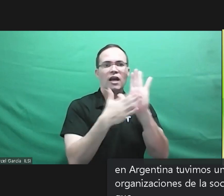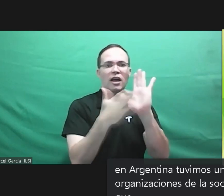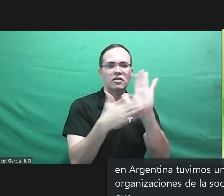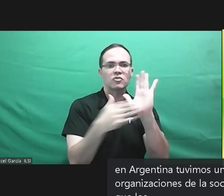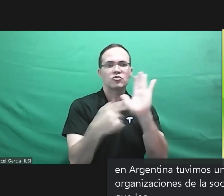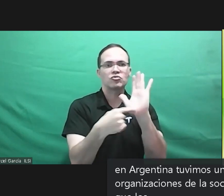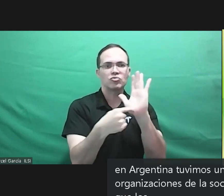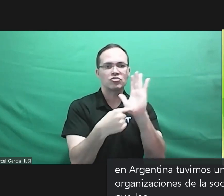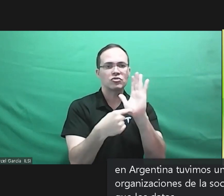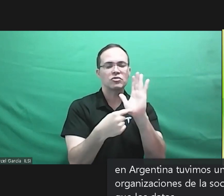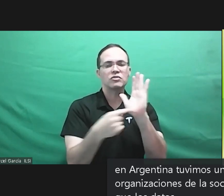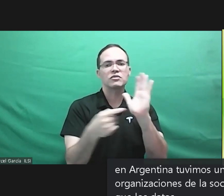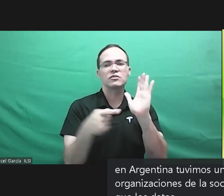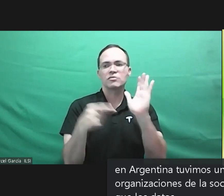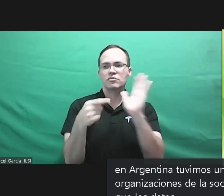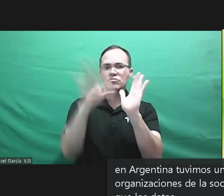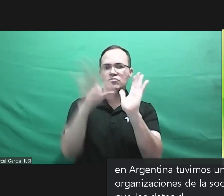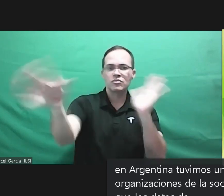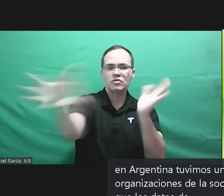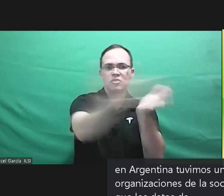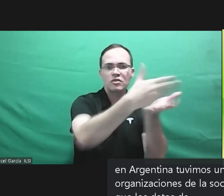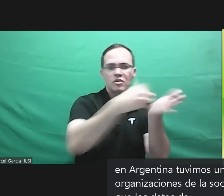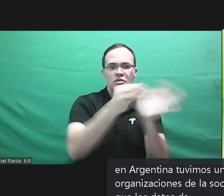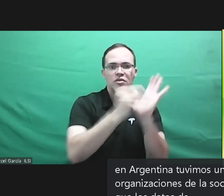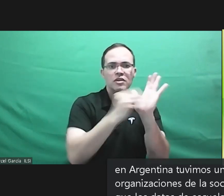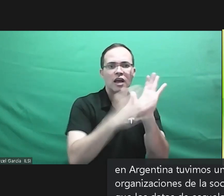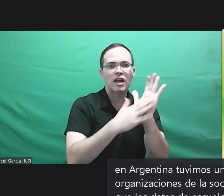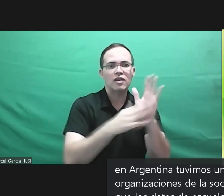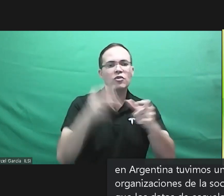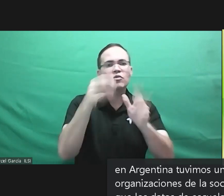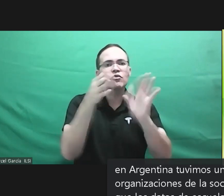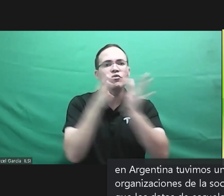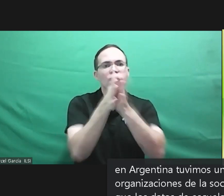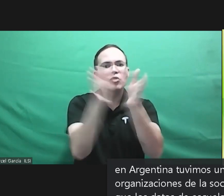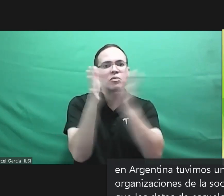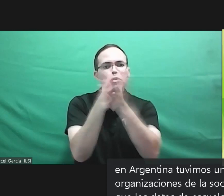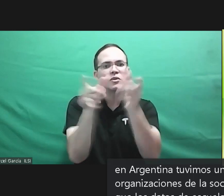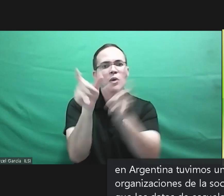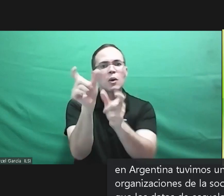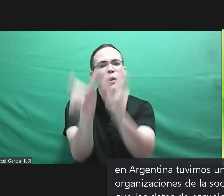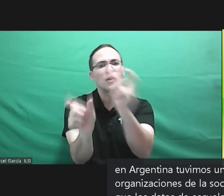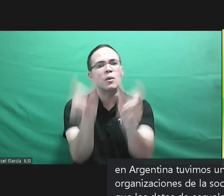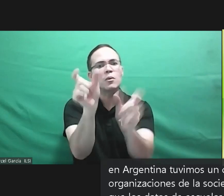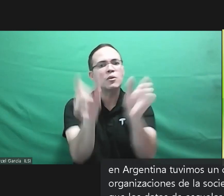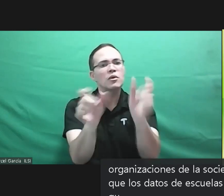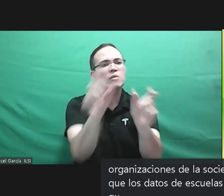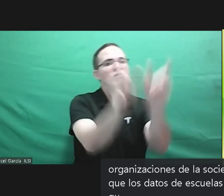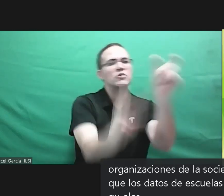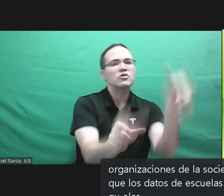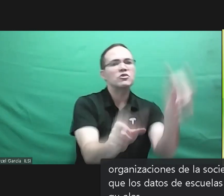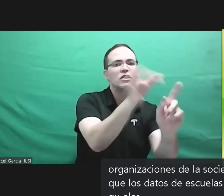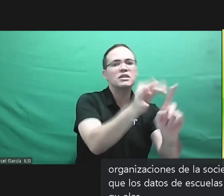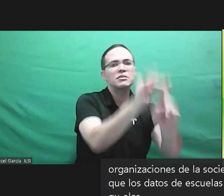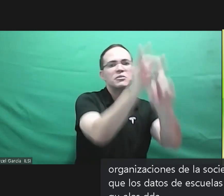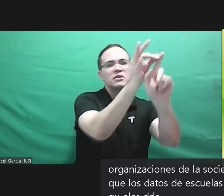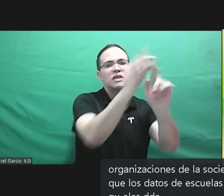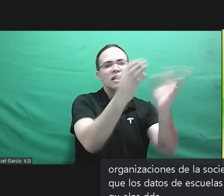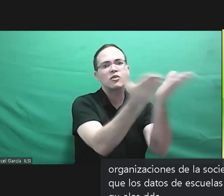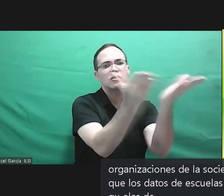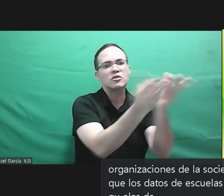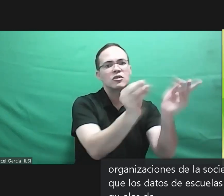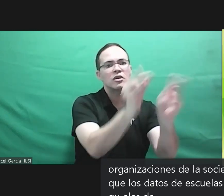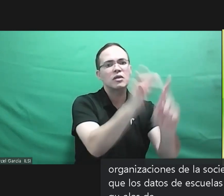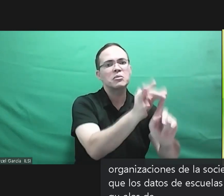escuelas regulares. Entonces, digo, las escuelas especiales que van solamente personas con discapacidad, el Estado de repente le interesaba saber